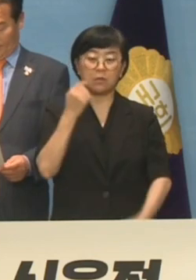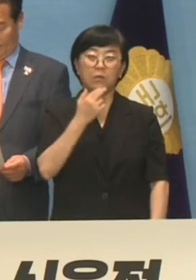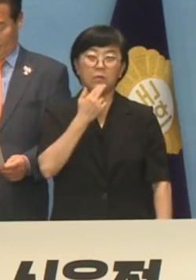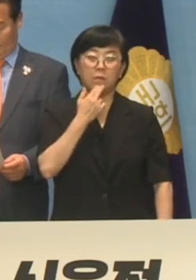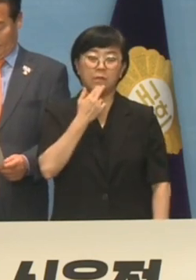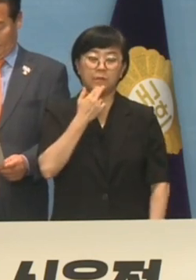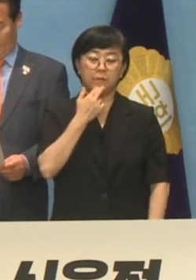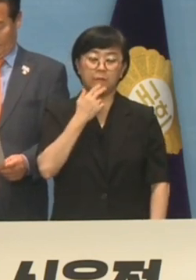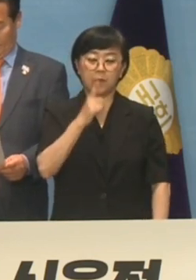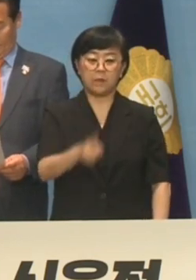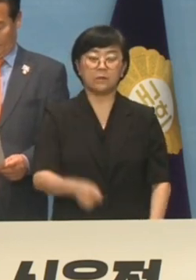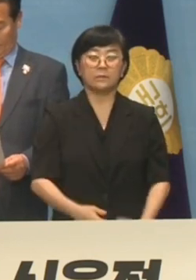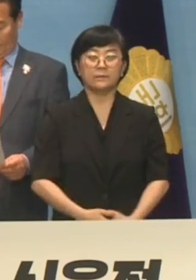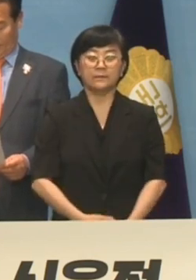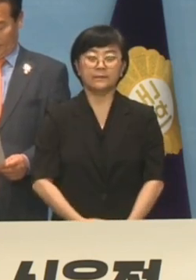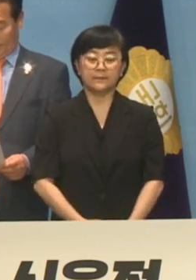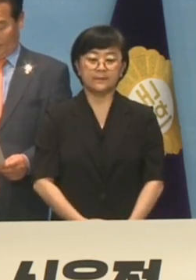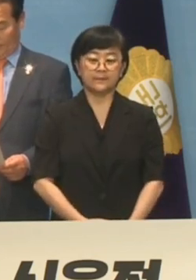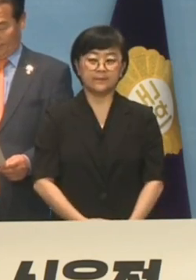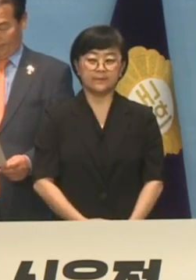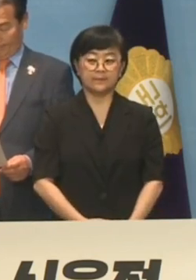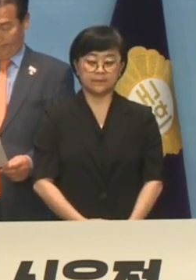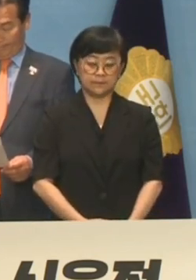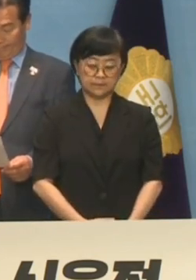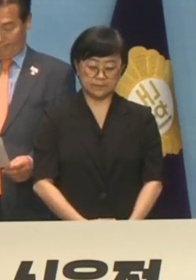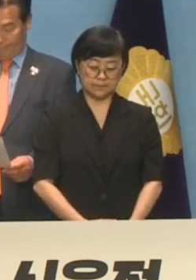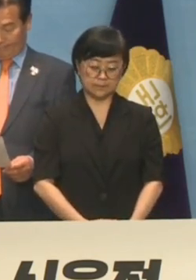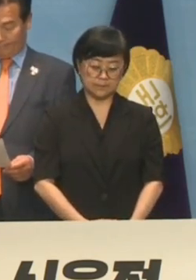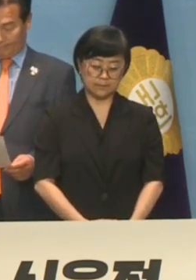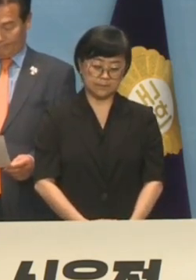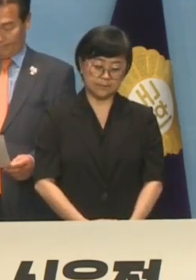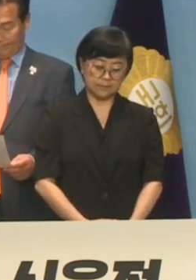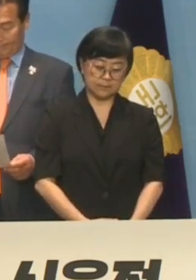하지 않았다는 이야기입니다.